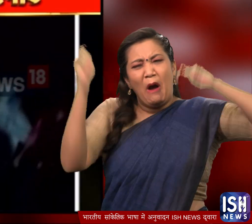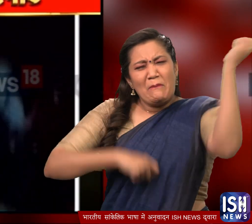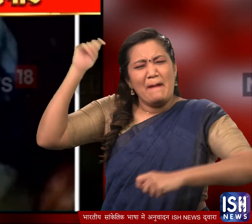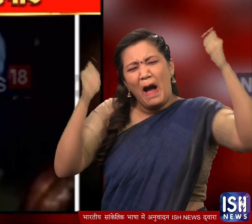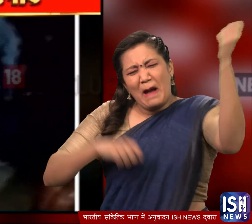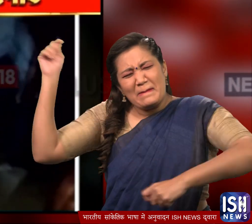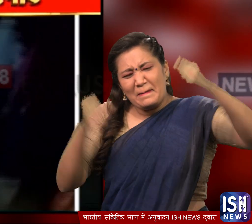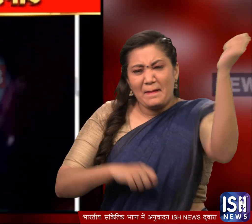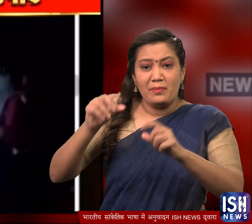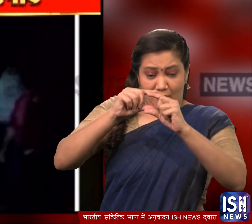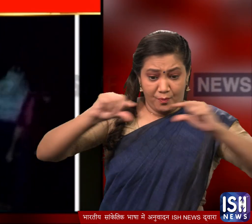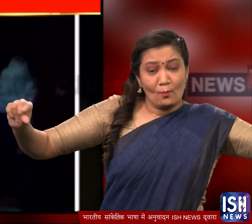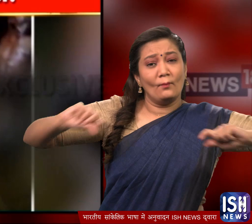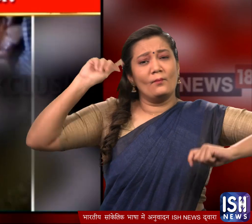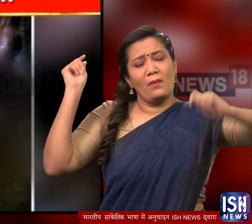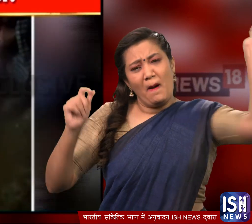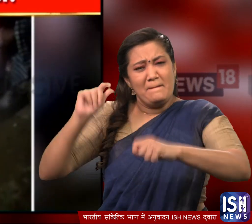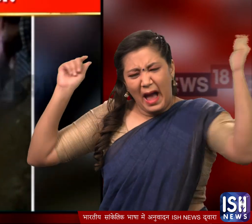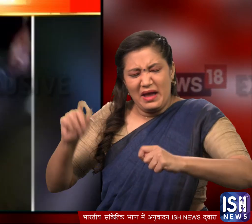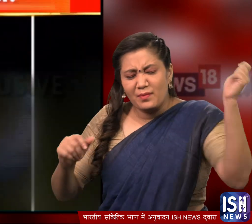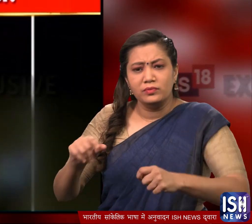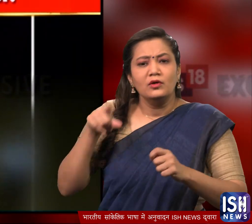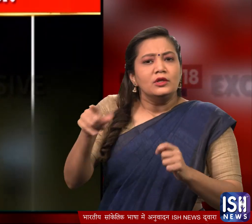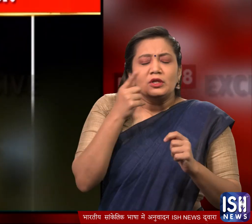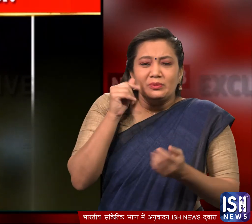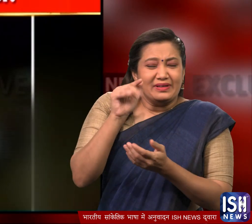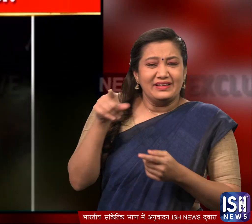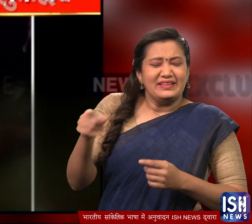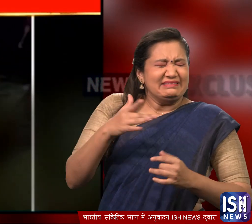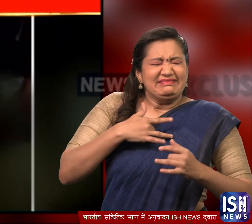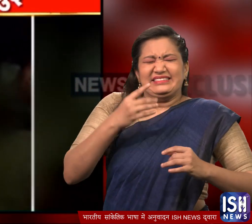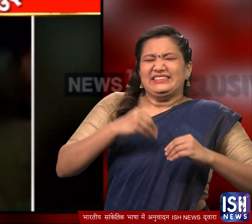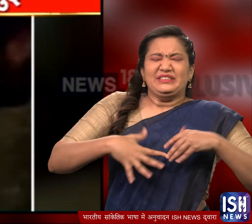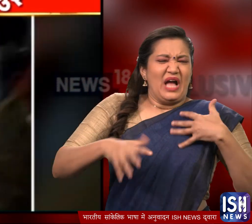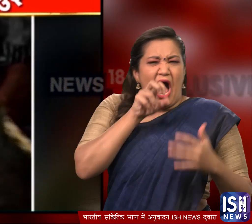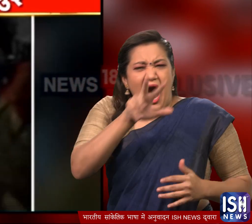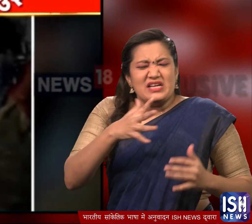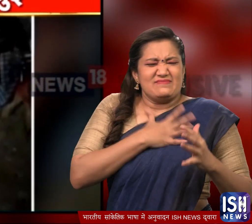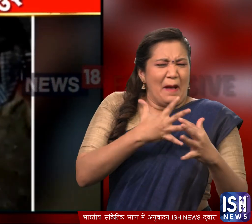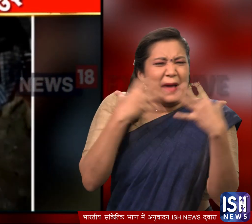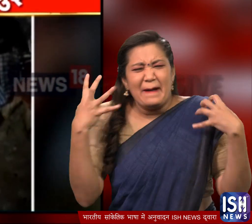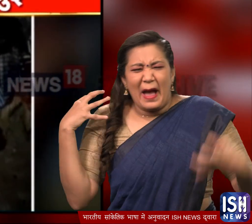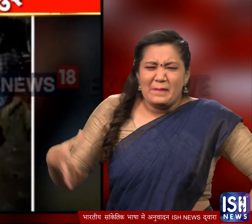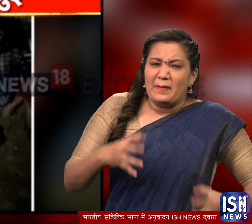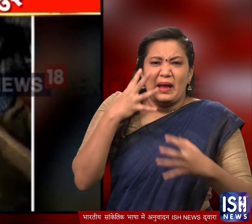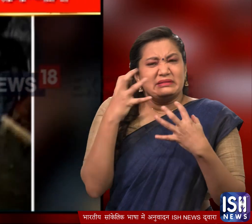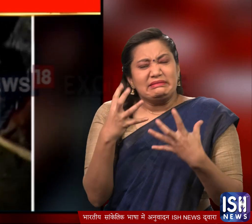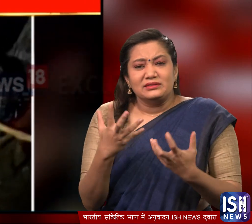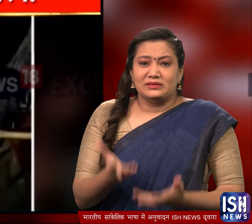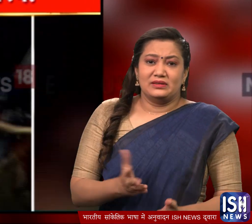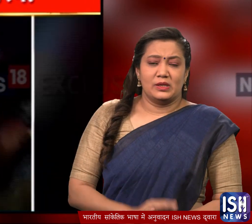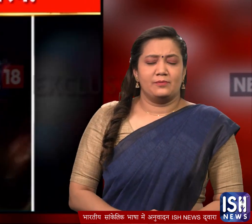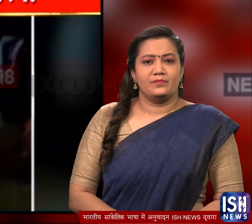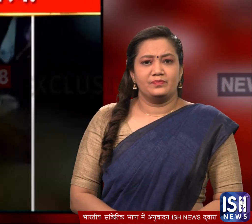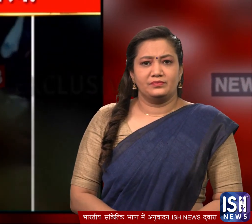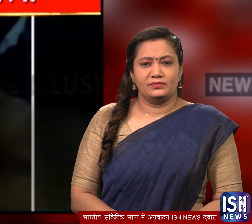गया। वीडियो में एक शख्स उसे डंडे से मारता भी दिखा। उस वक्त वो लड़का इतना लाचार था कि दर्द से करहाने के अलावा उसके पास दूसरा कोई चारा